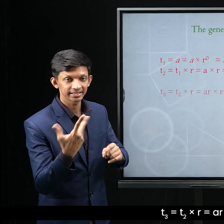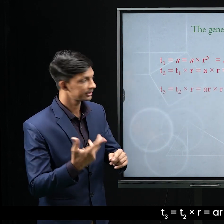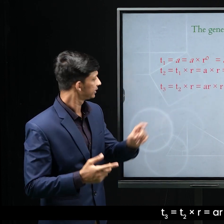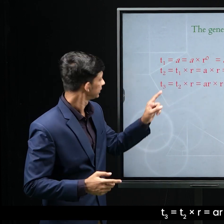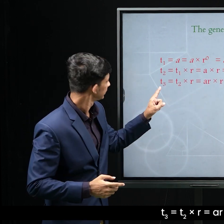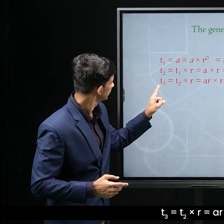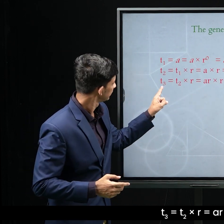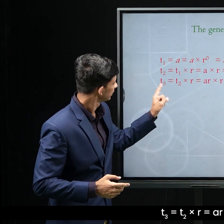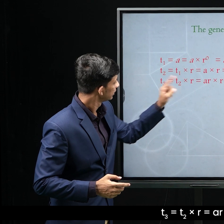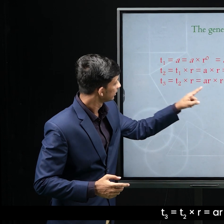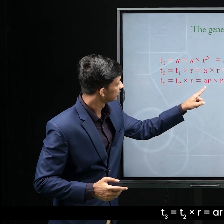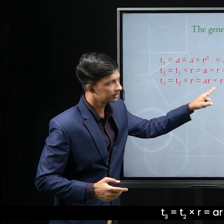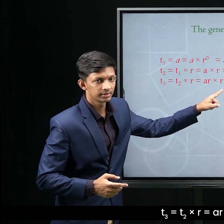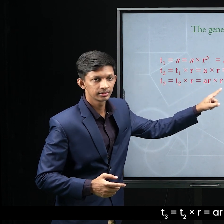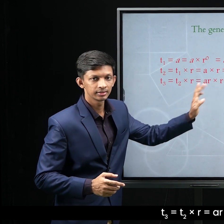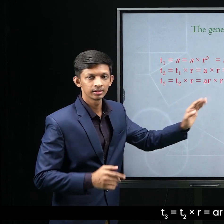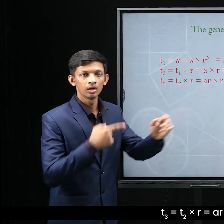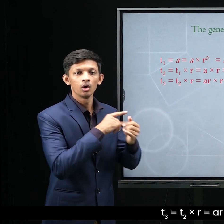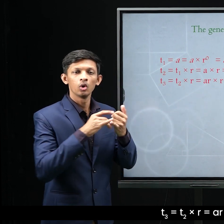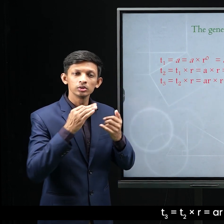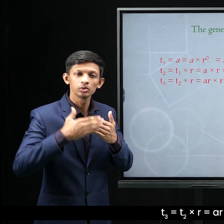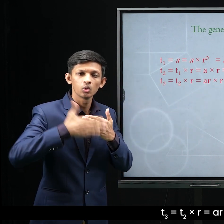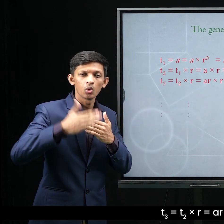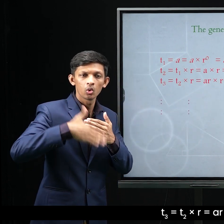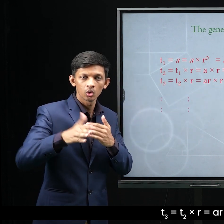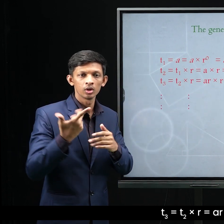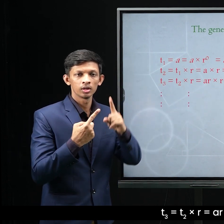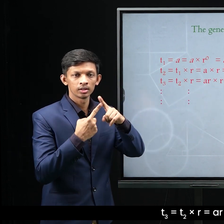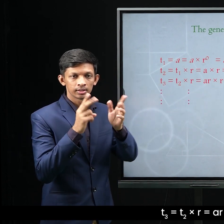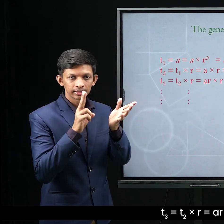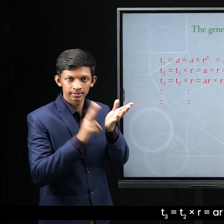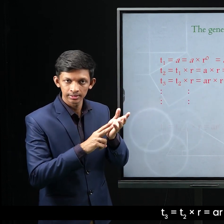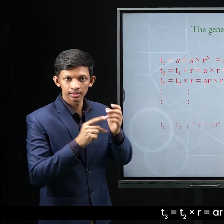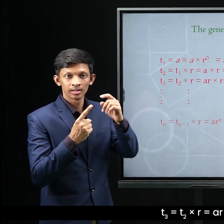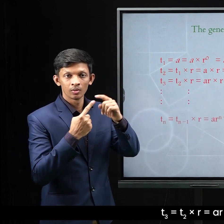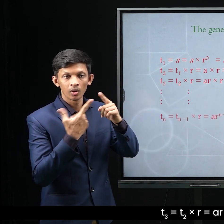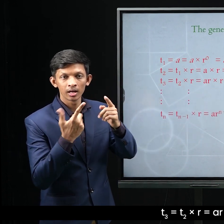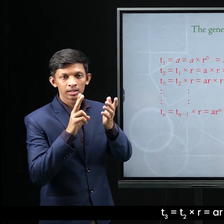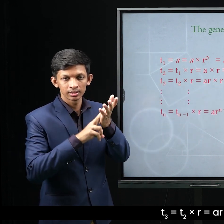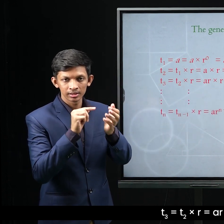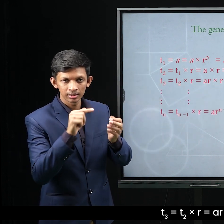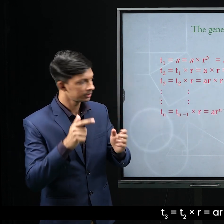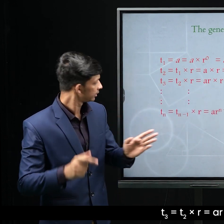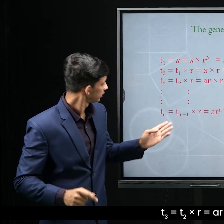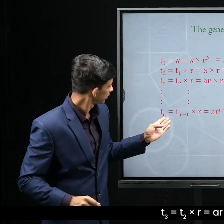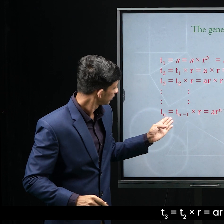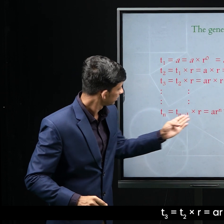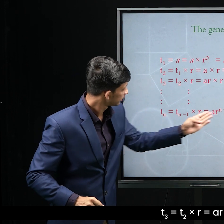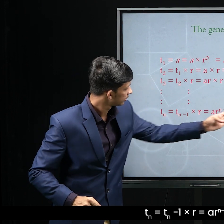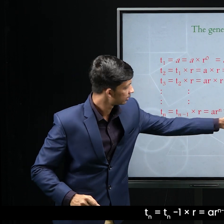-1 T3 T2 ಇಂಟು R AR ಇಂಟು R AR ಸ್ಕ್ವಯರ್ AR